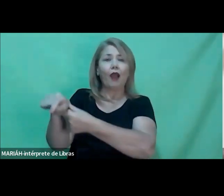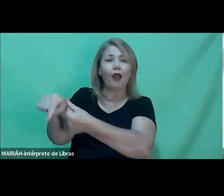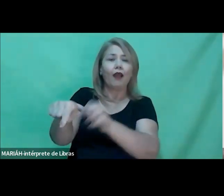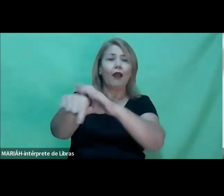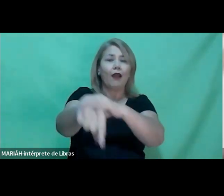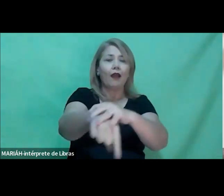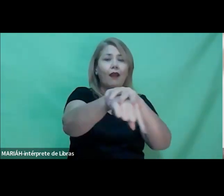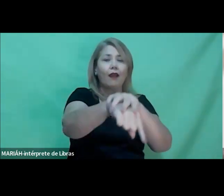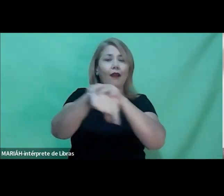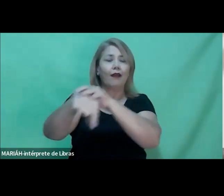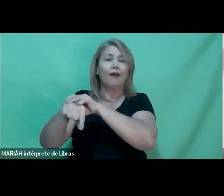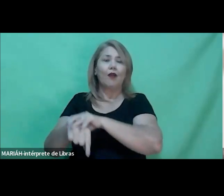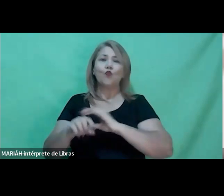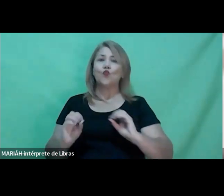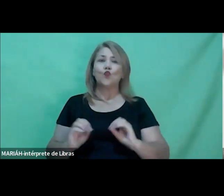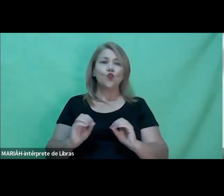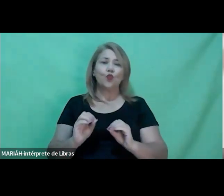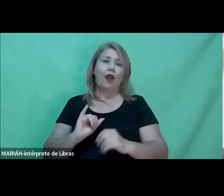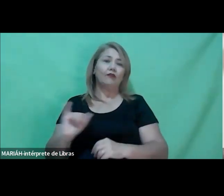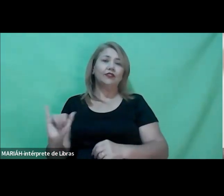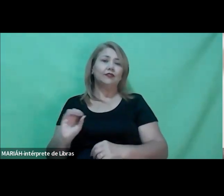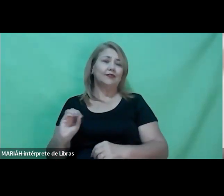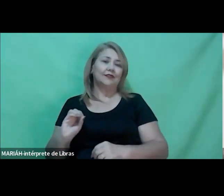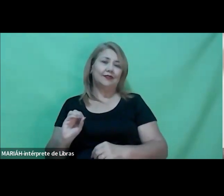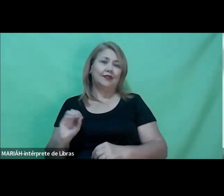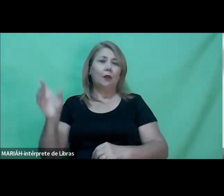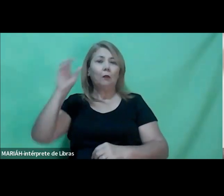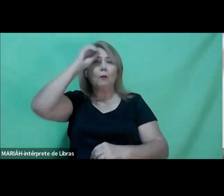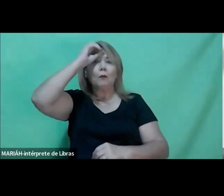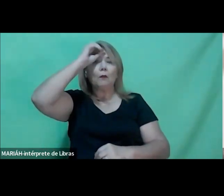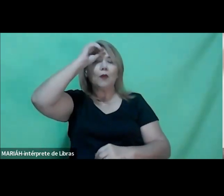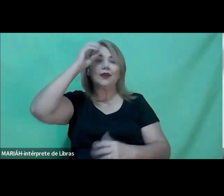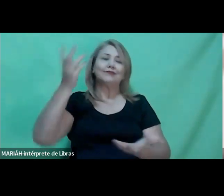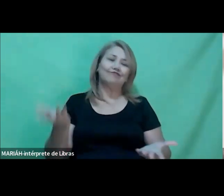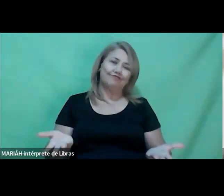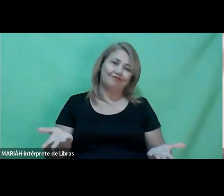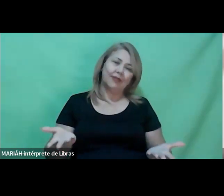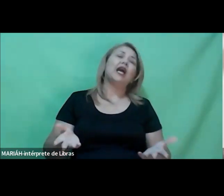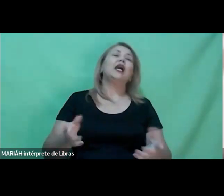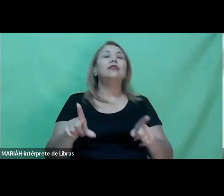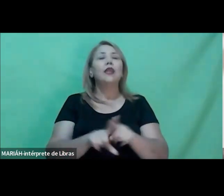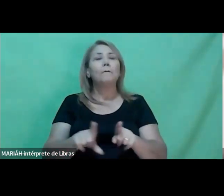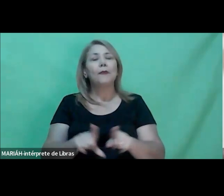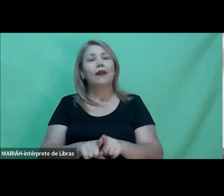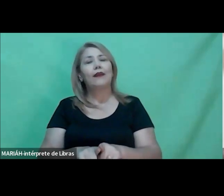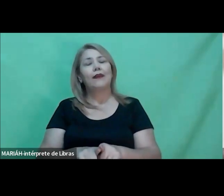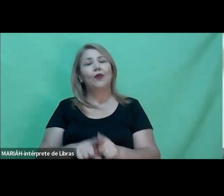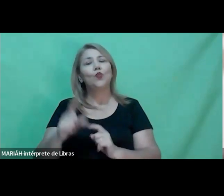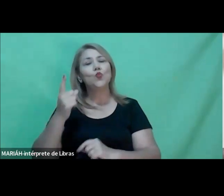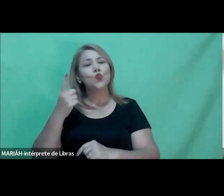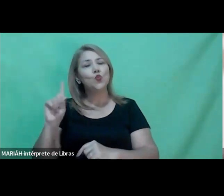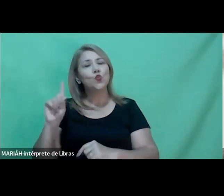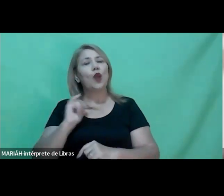quiero e quiero terminar con una una